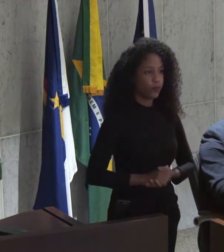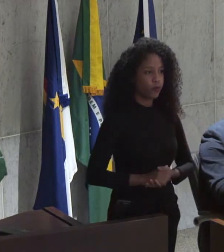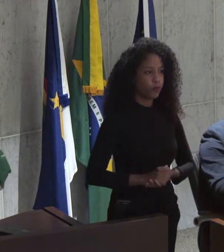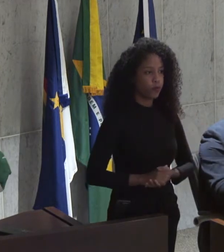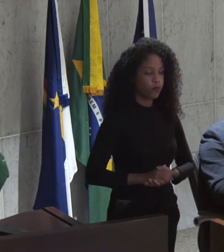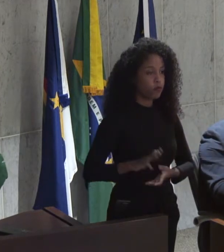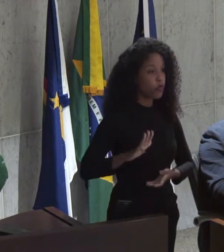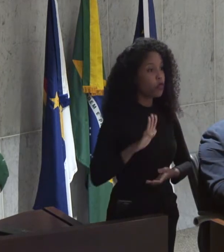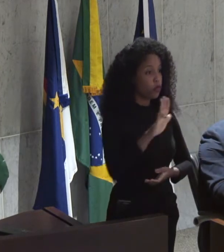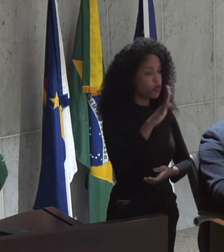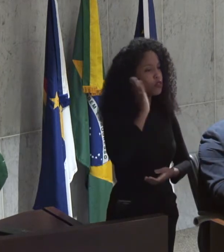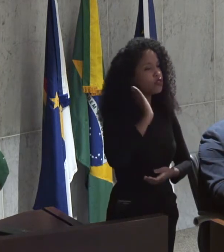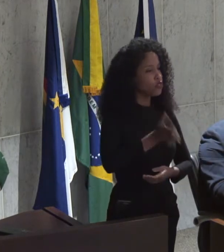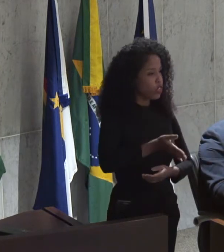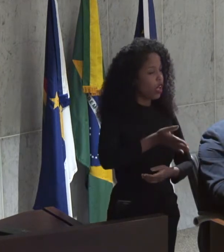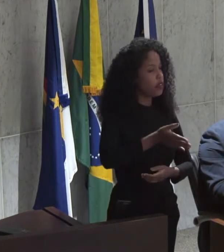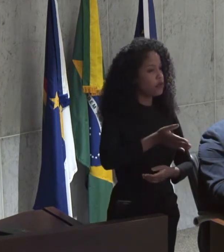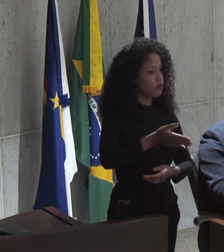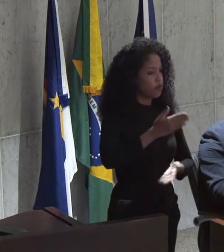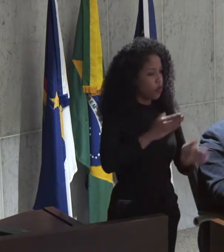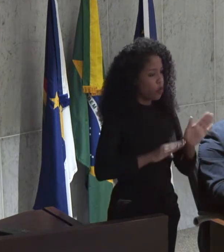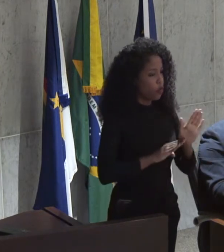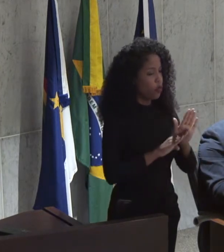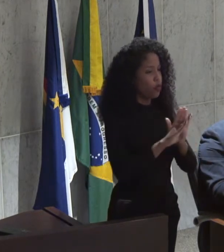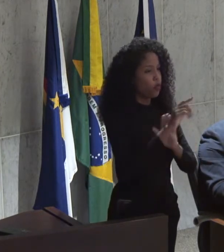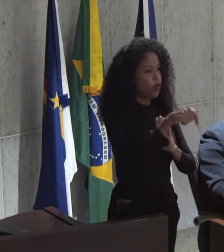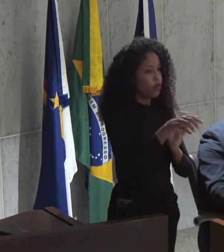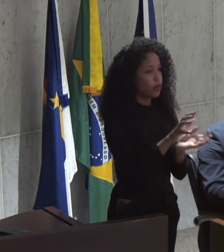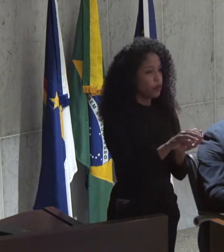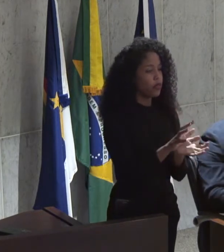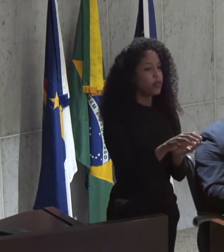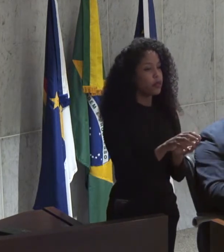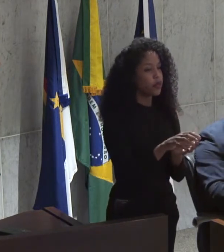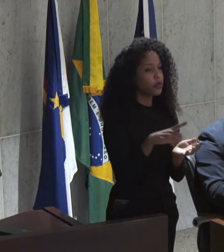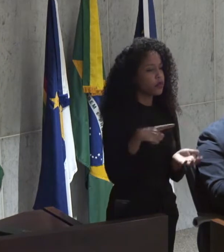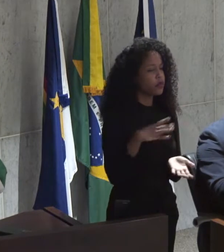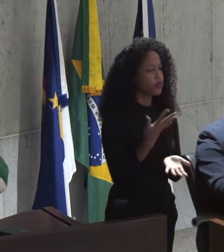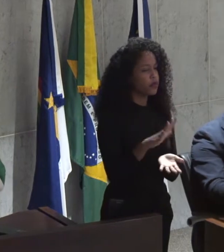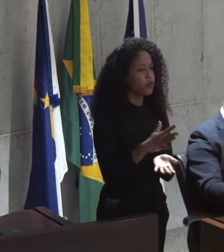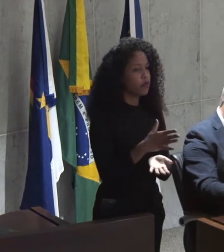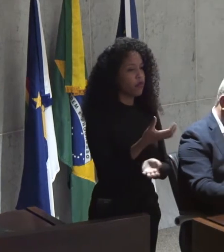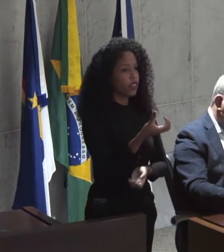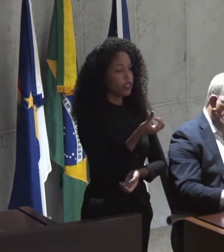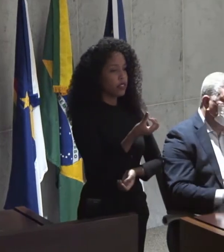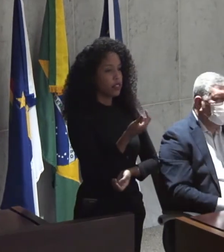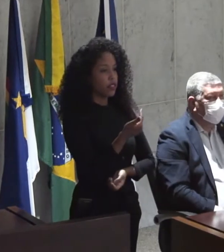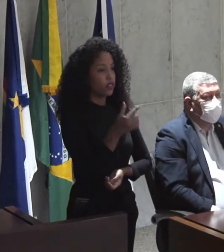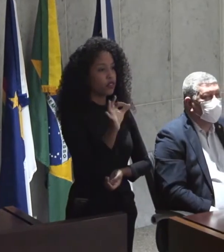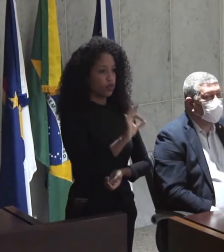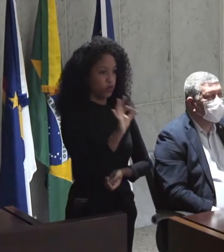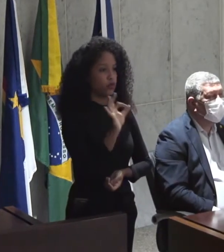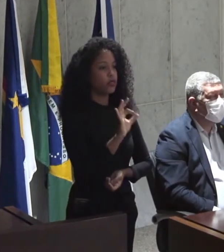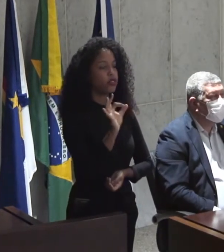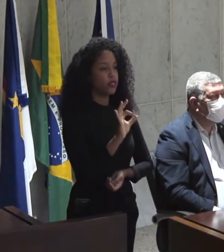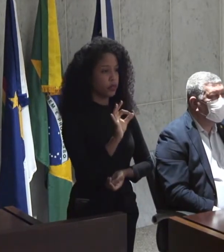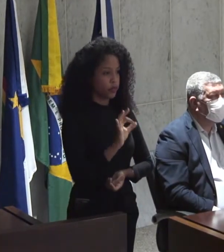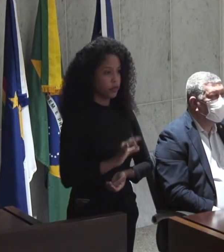Lula já lidera em Pernambuco com em torno de 62%.